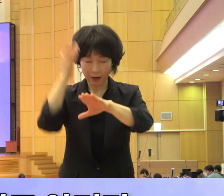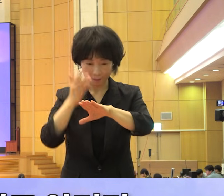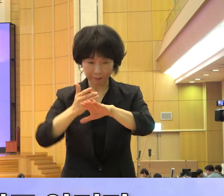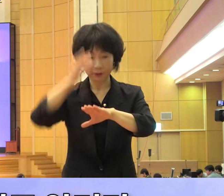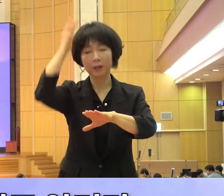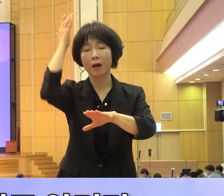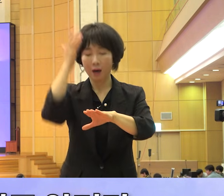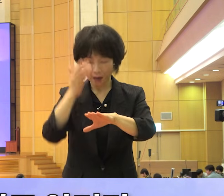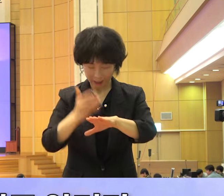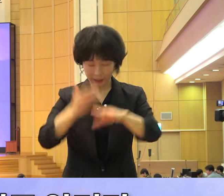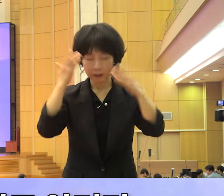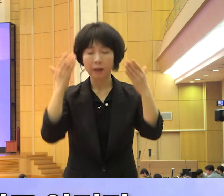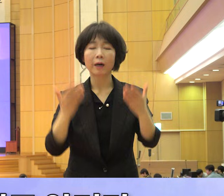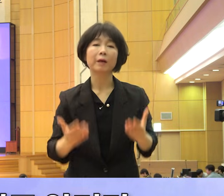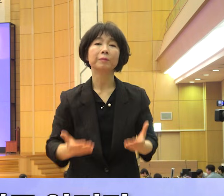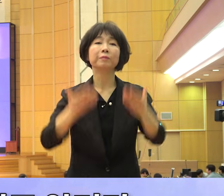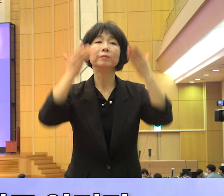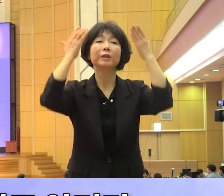주님께